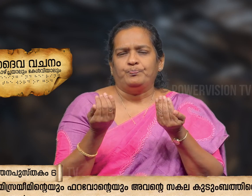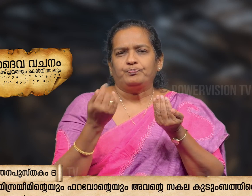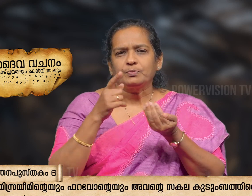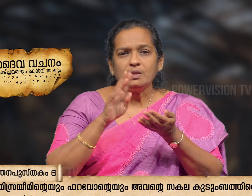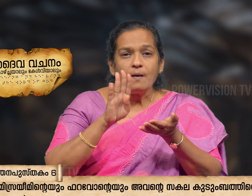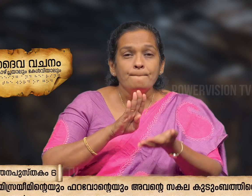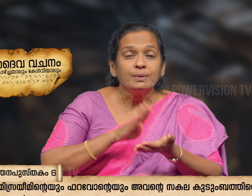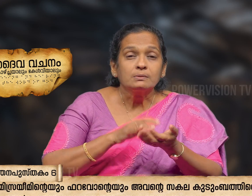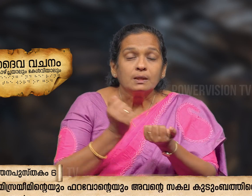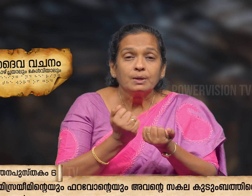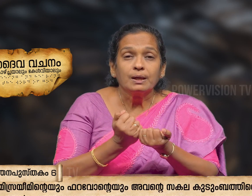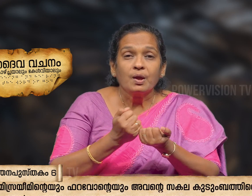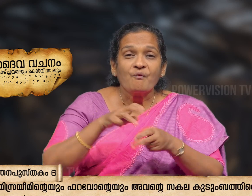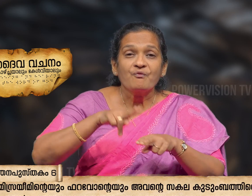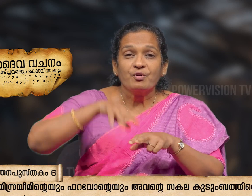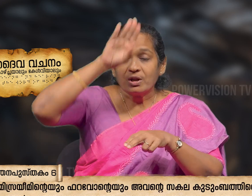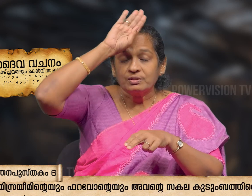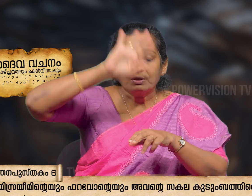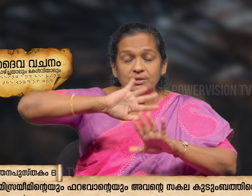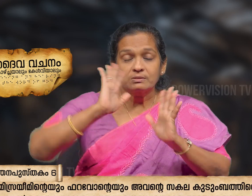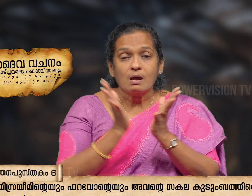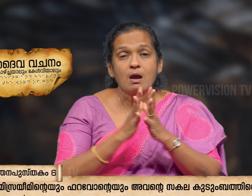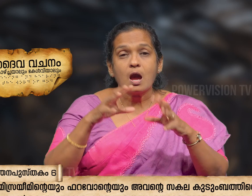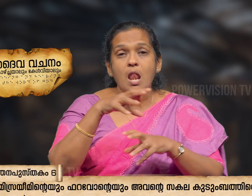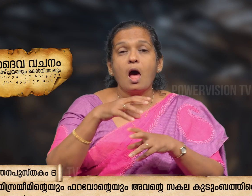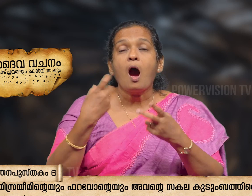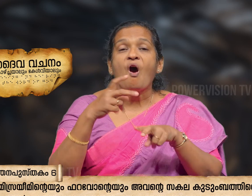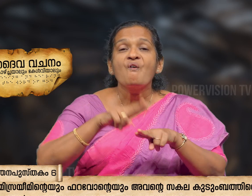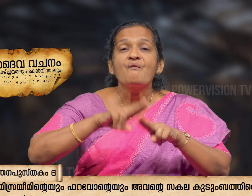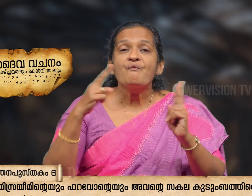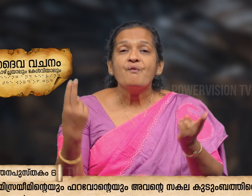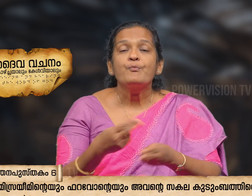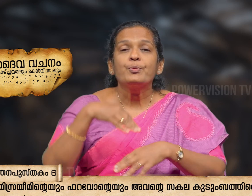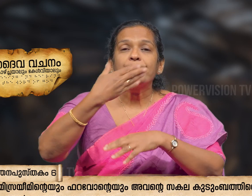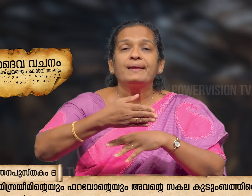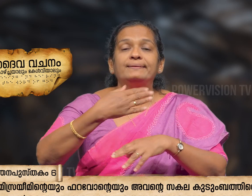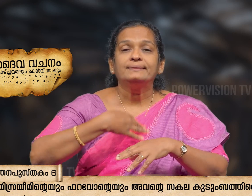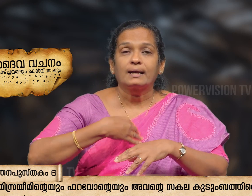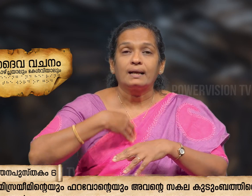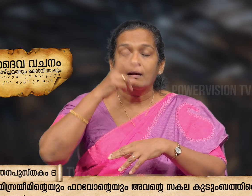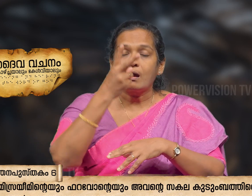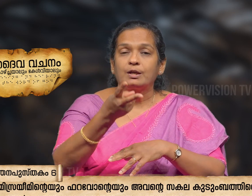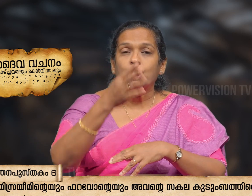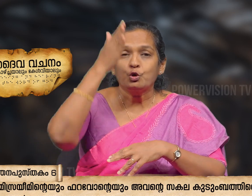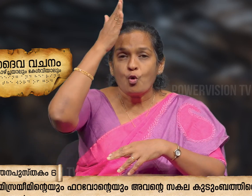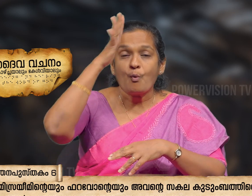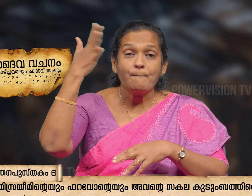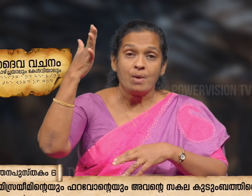മിസ്രയീമിന്റെയും ഫറവോന്റെയും അവന്റെ സകല കുടുംബത്തിന്റെയും മേൽ ഞങ്ങൾ കാണുക യഹോവ മഹത്തും